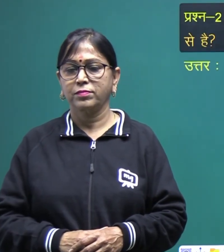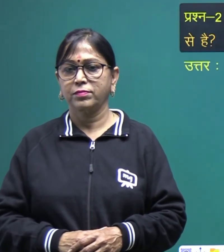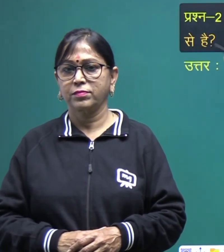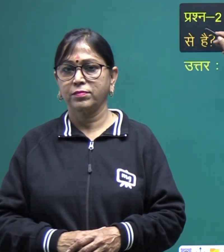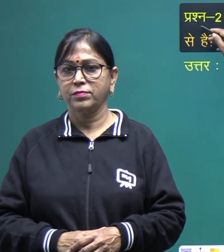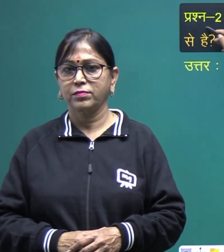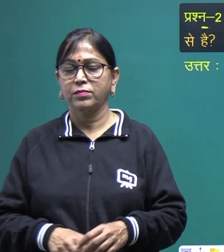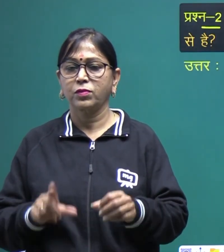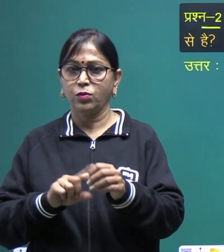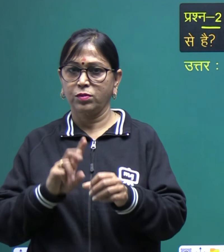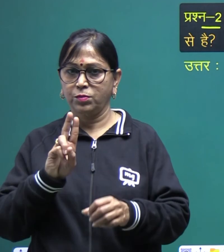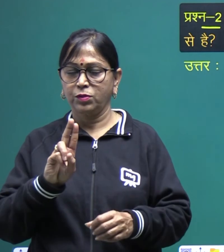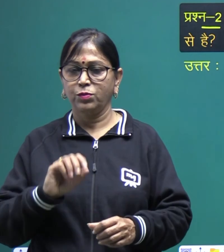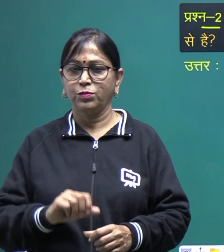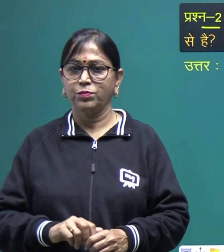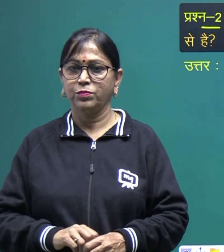प्रश्न नंबर 2,